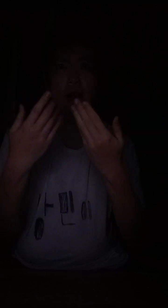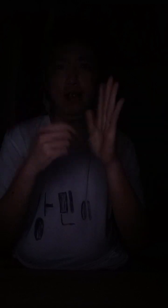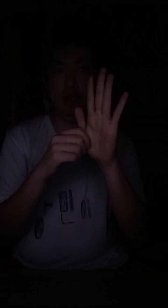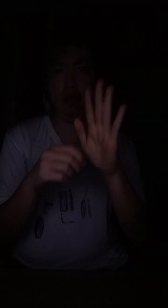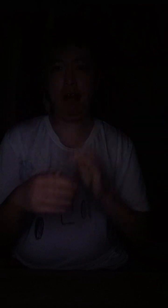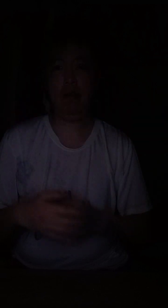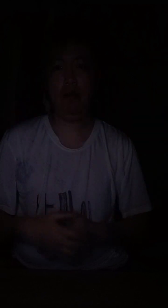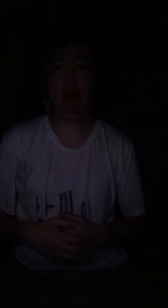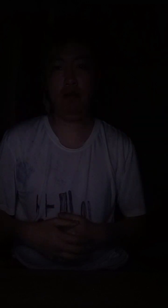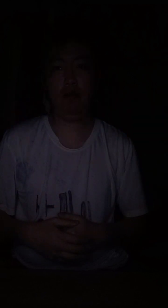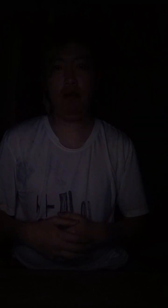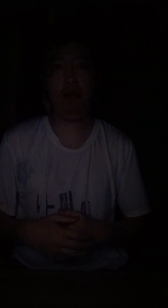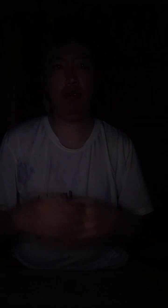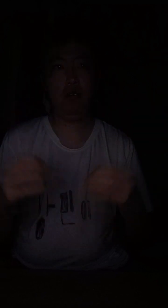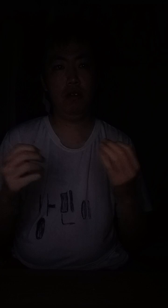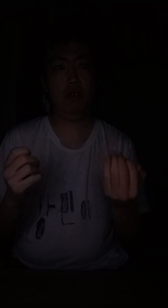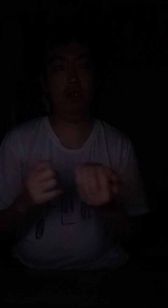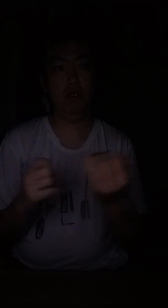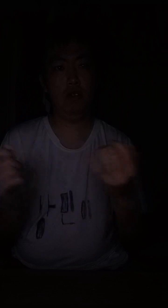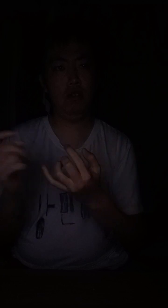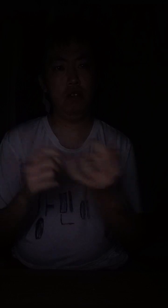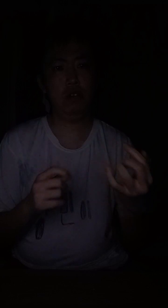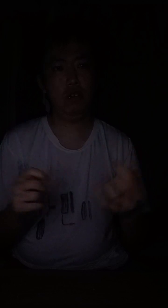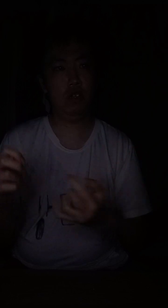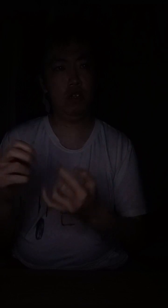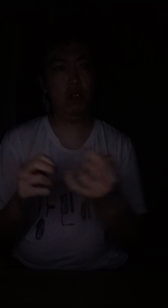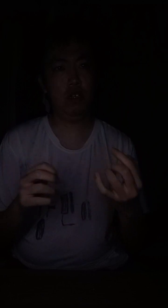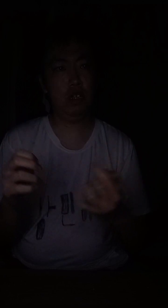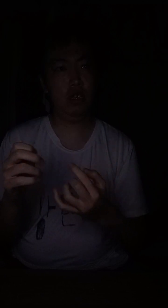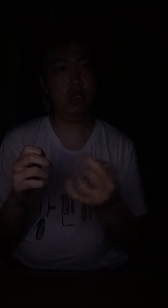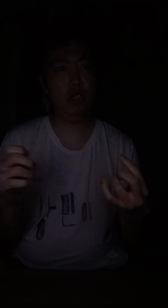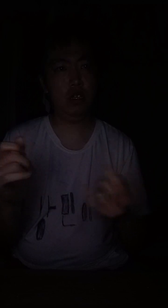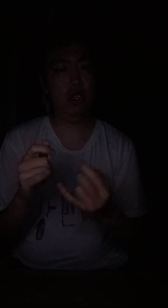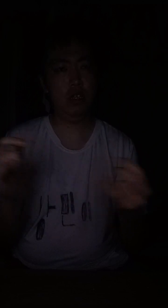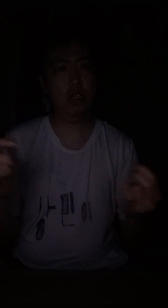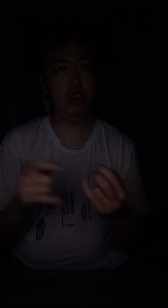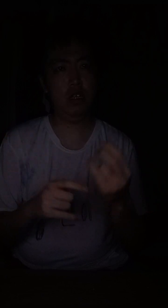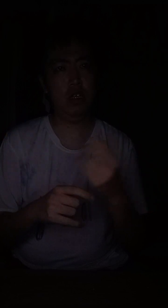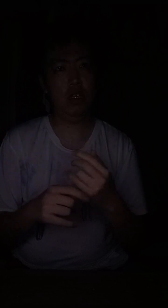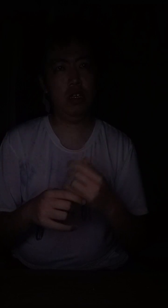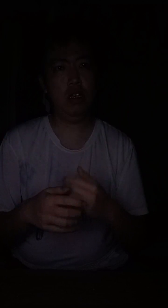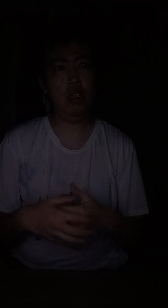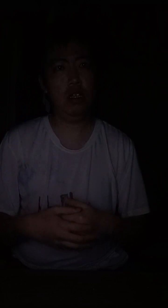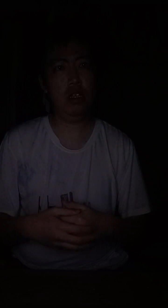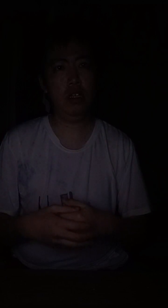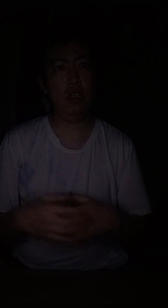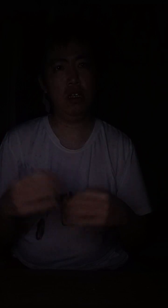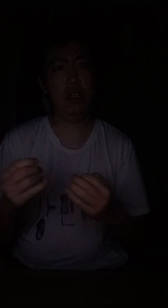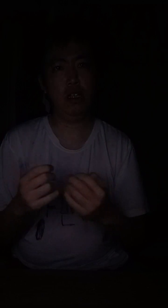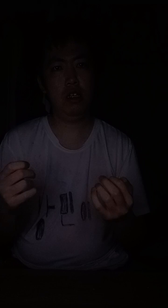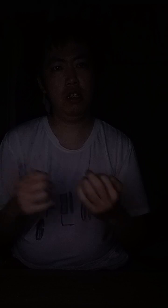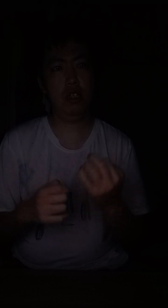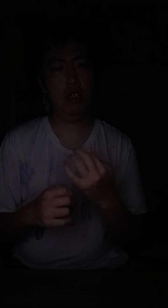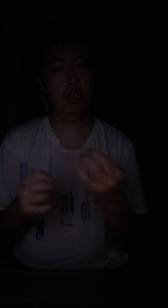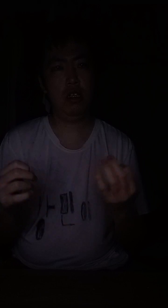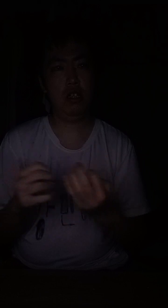말했습니다. 그러면서 질문을 기자의 역량을 드러낸다고 배웠는데 대통령 신년 대담에서 박장범 앵커의